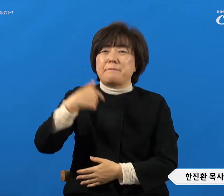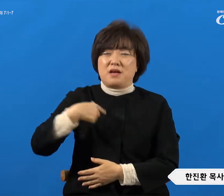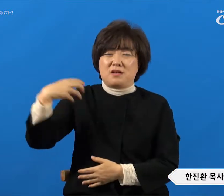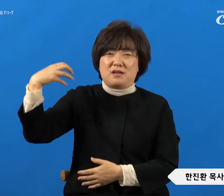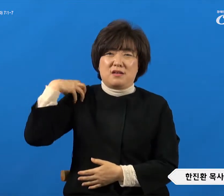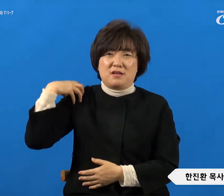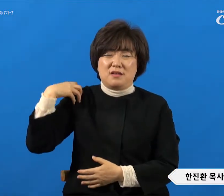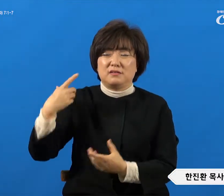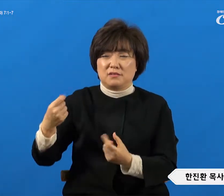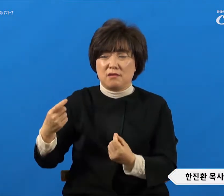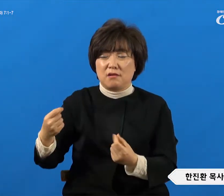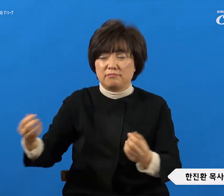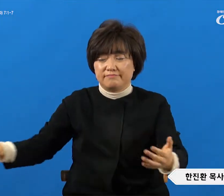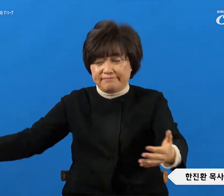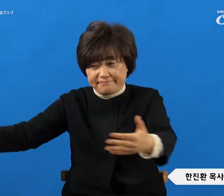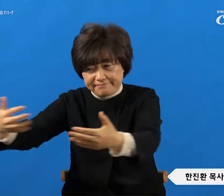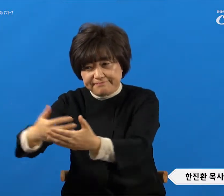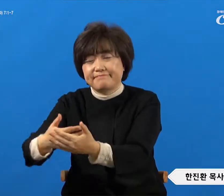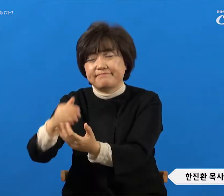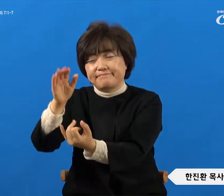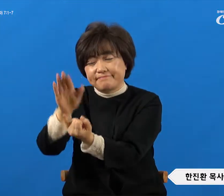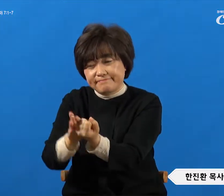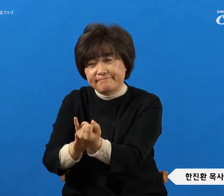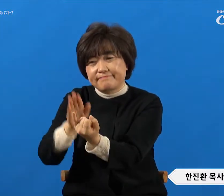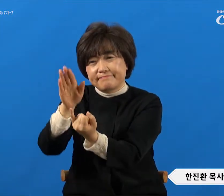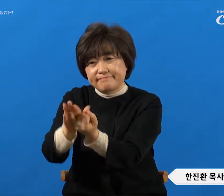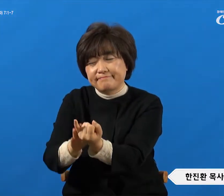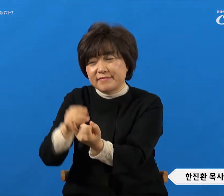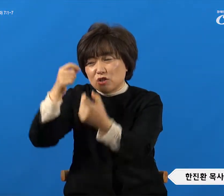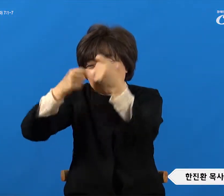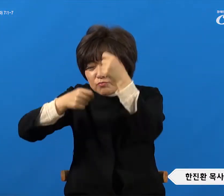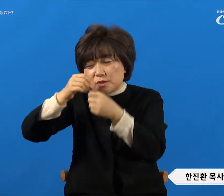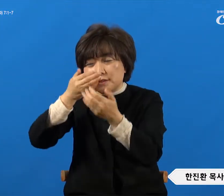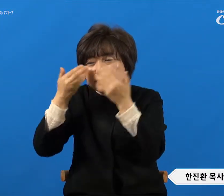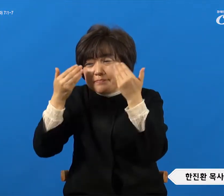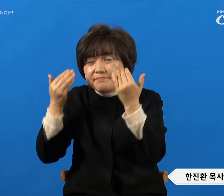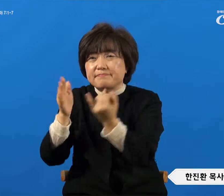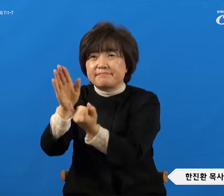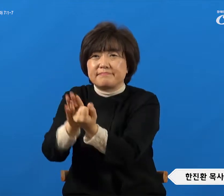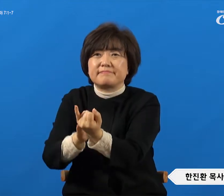아빠처럼 품어주고 보듬어주고 그들의 눈에 눈물을 씻어줍니다.